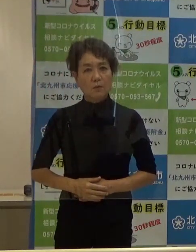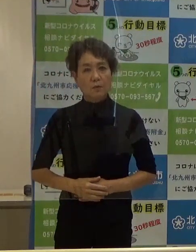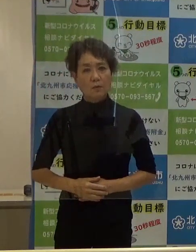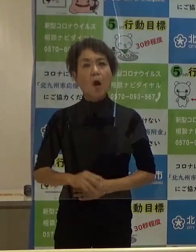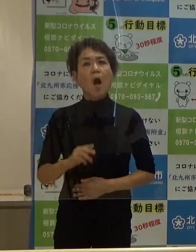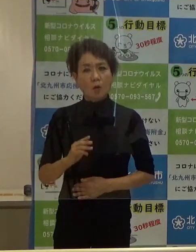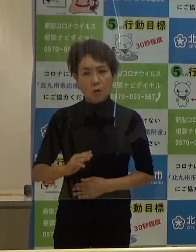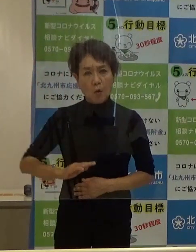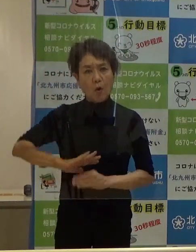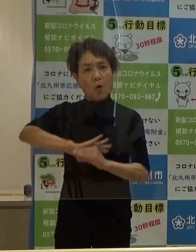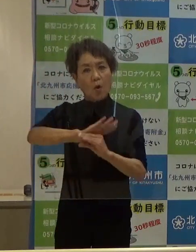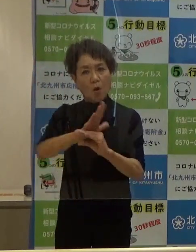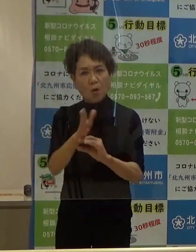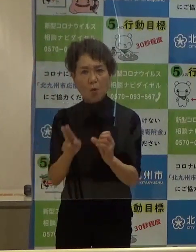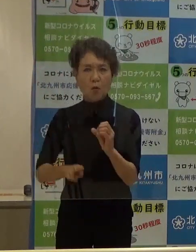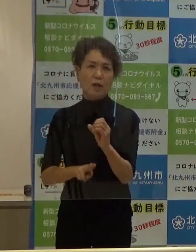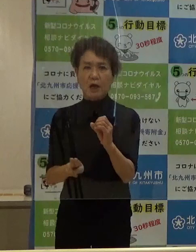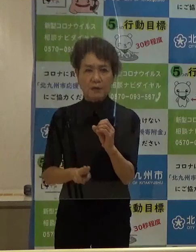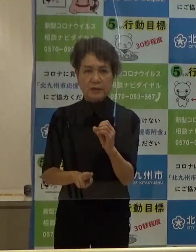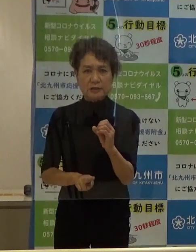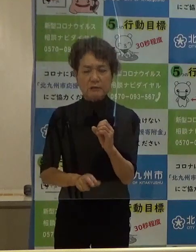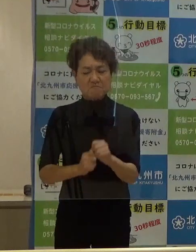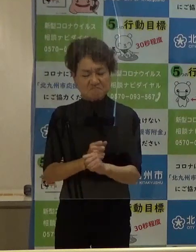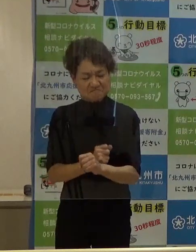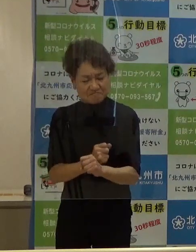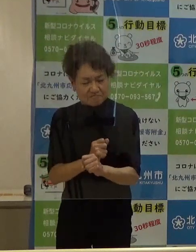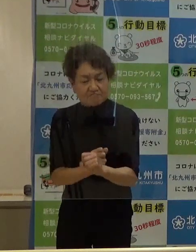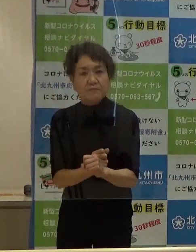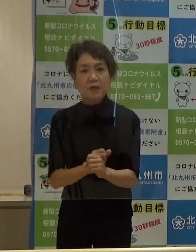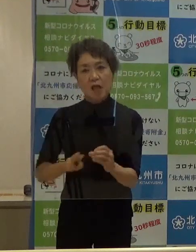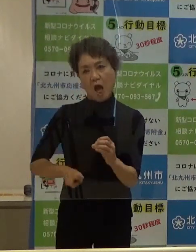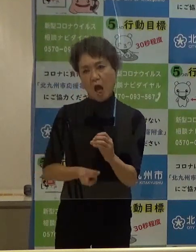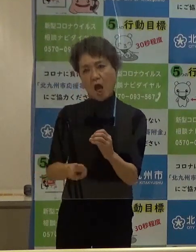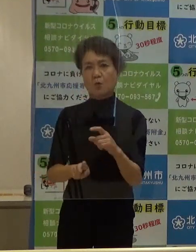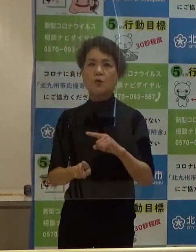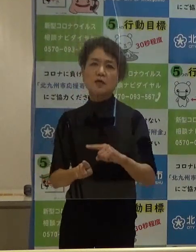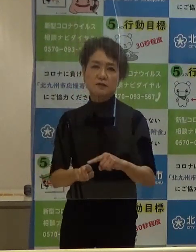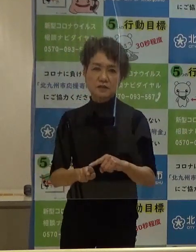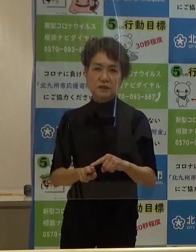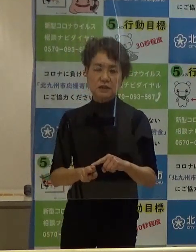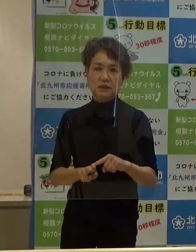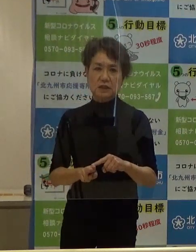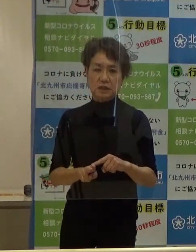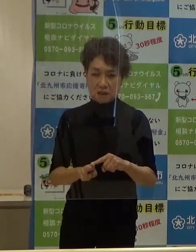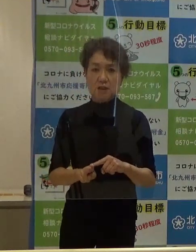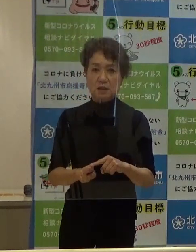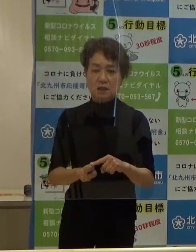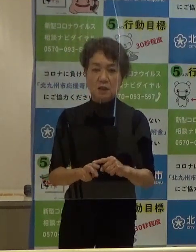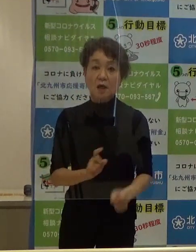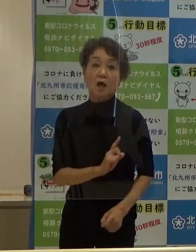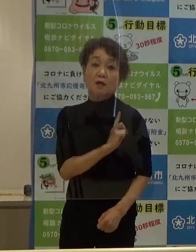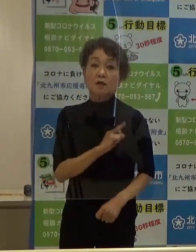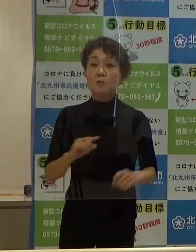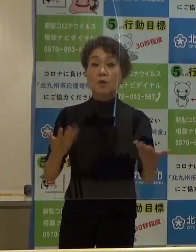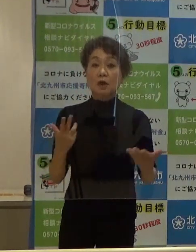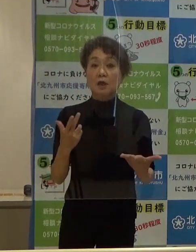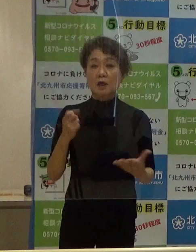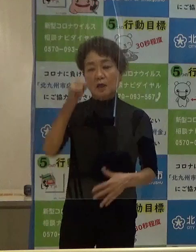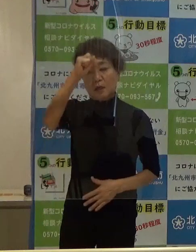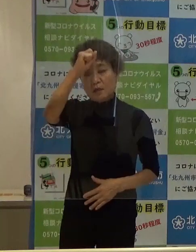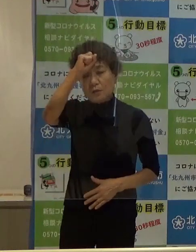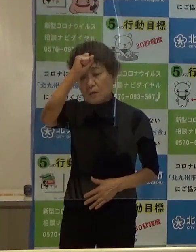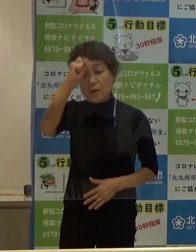コロナウイルスというのは実にしぶといウイルスでありまして、無症状の方